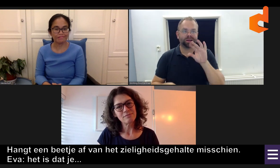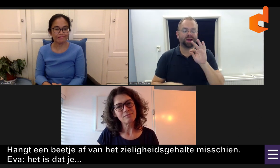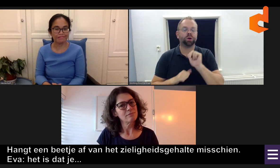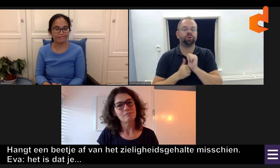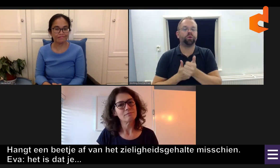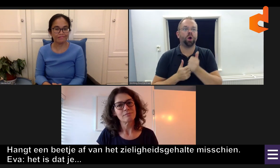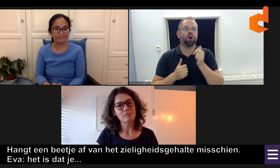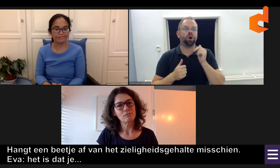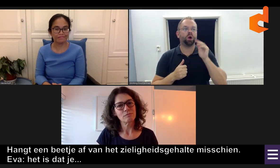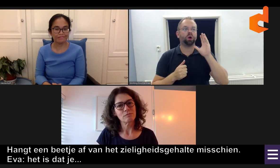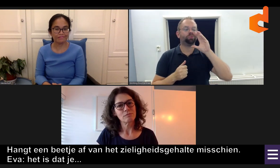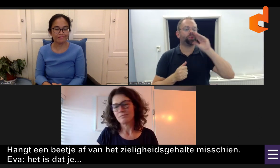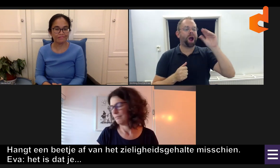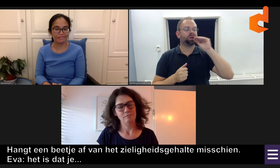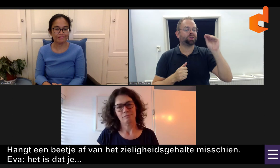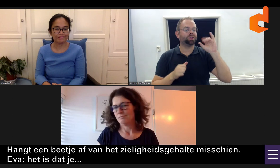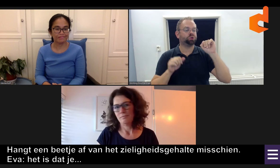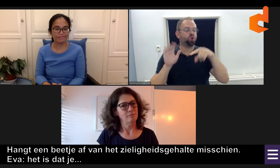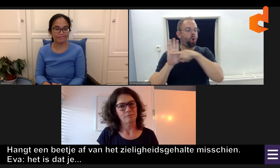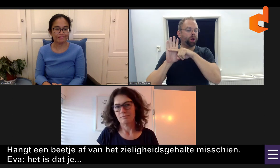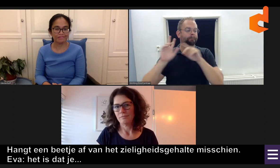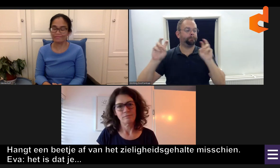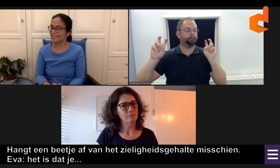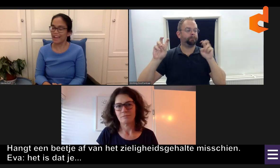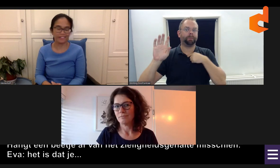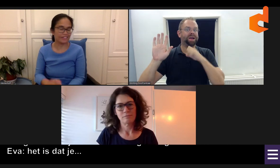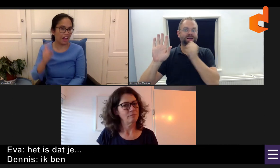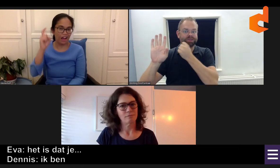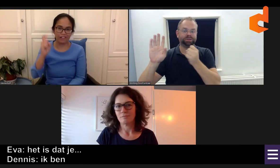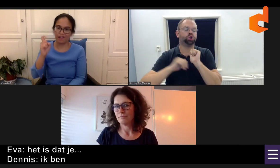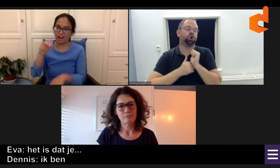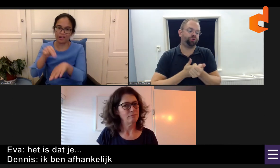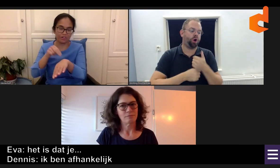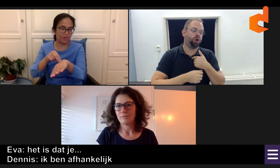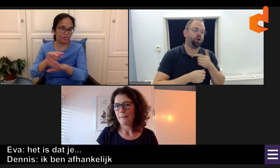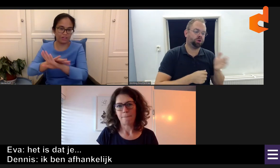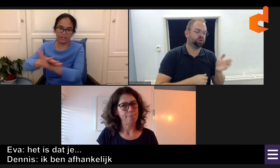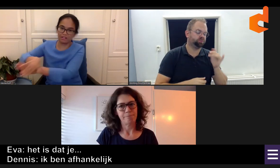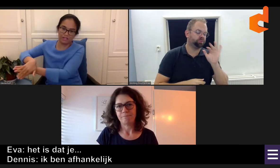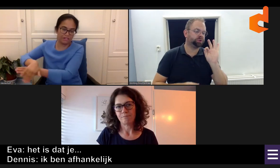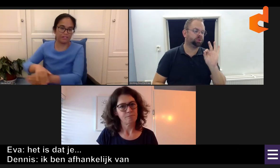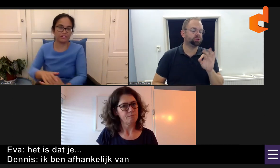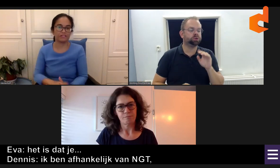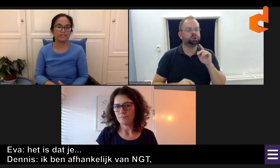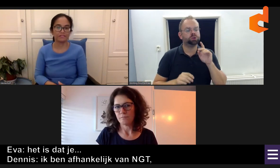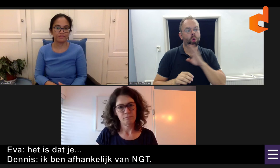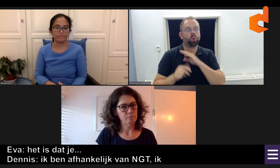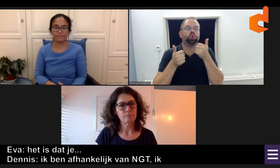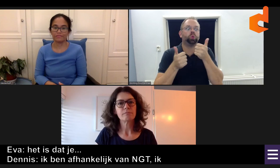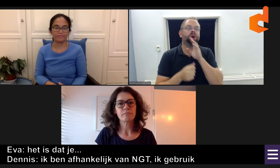Ja, ik ben afhankelijk van EGT of ik gebruik EGT of ik heb recht op EGT. Ja, het gaat een beetje om het idee, is een beetje de